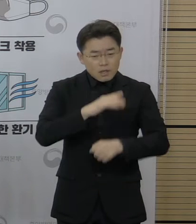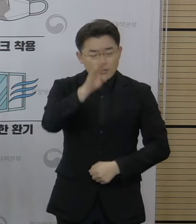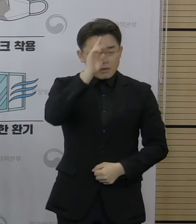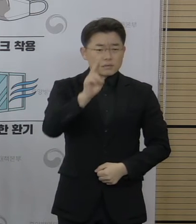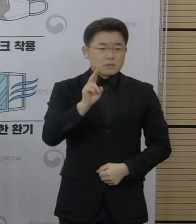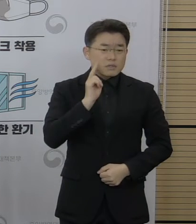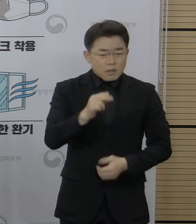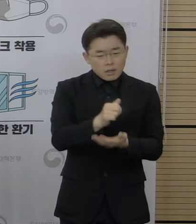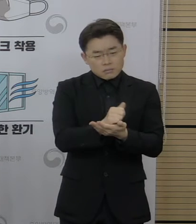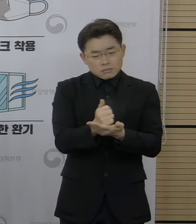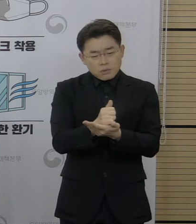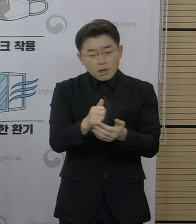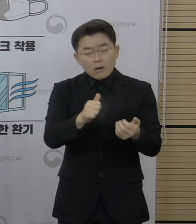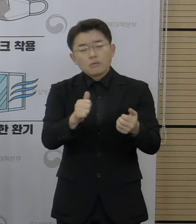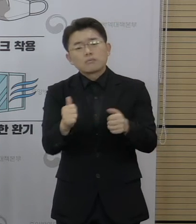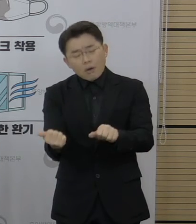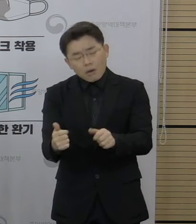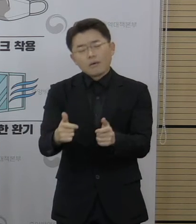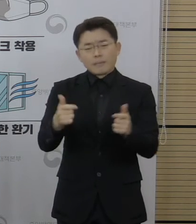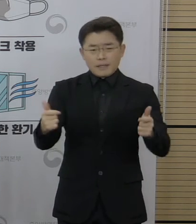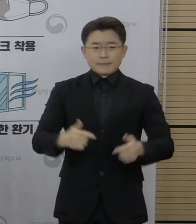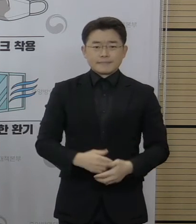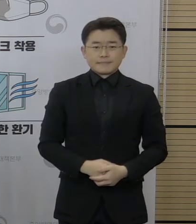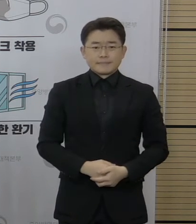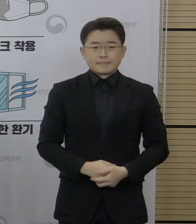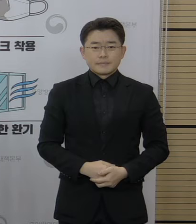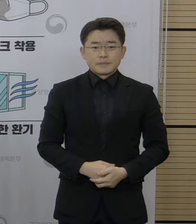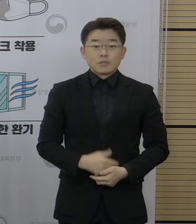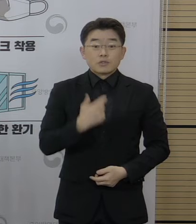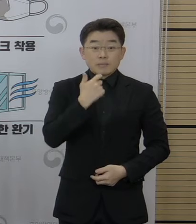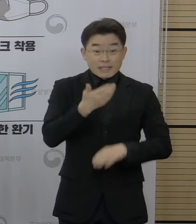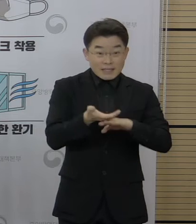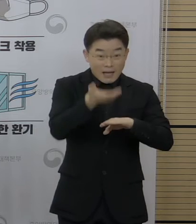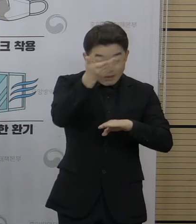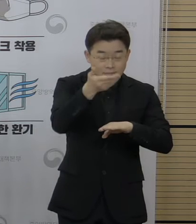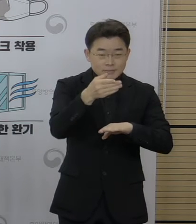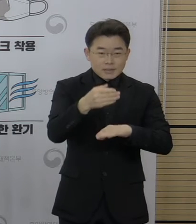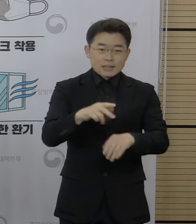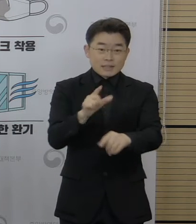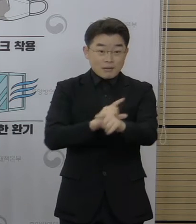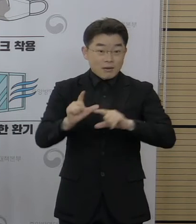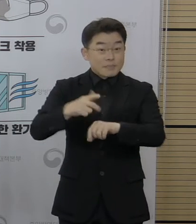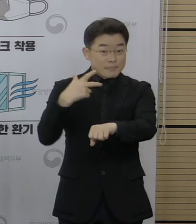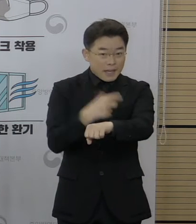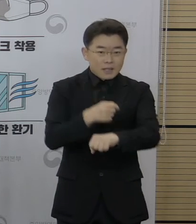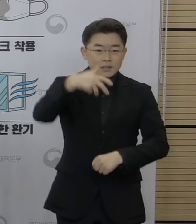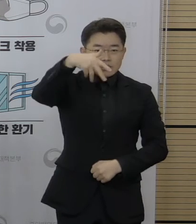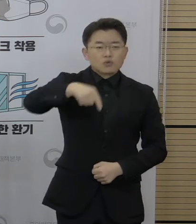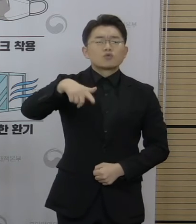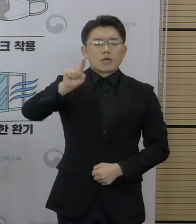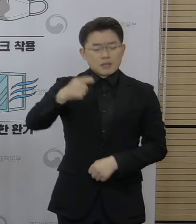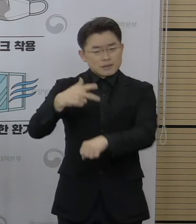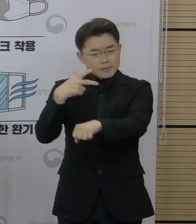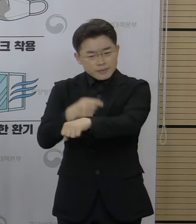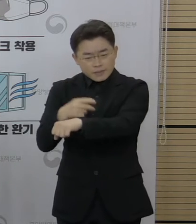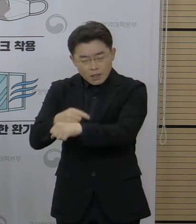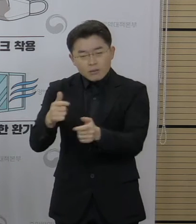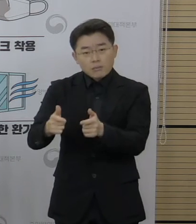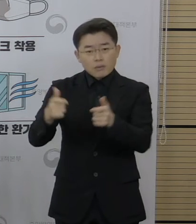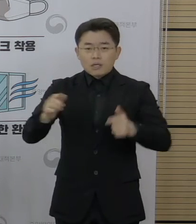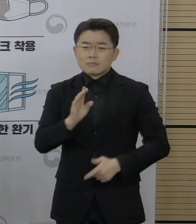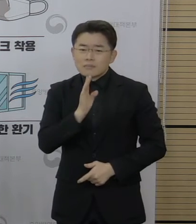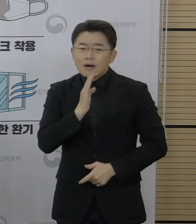증가로 이어지고 있습니다 60세 이상의 추가 접종 율 도 증가를 하고 있지만 아직까지는